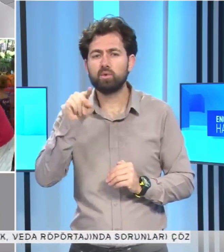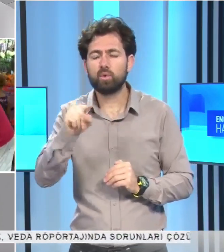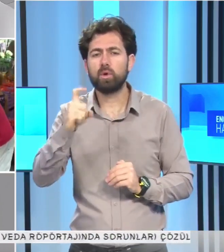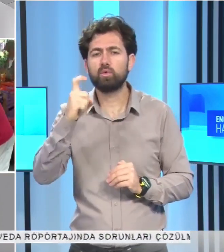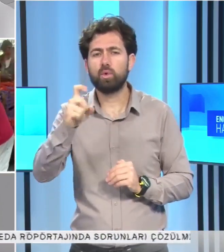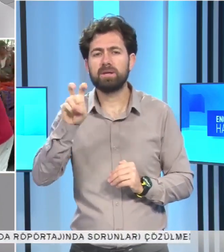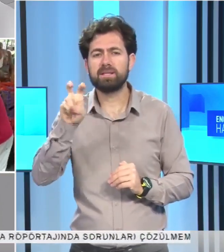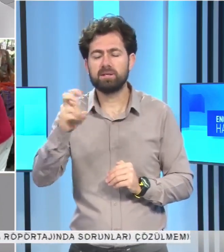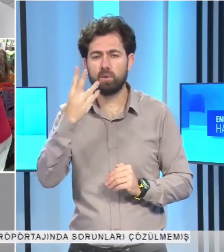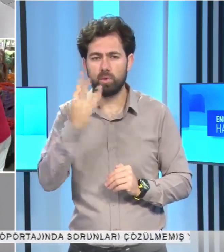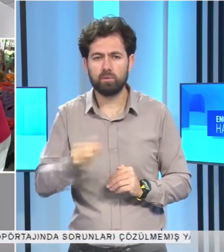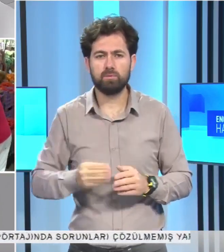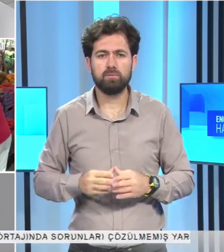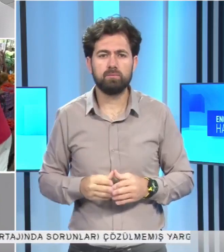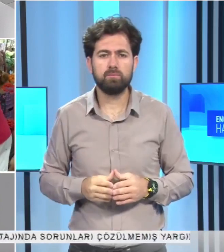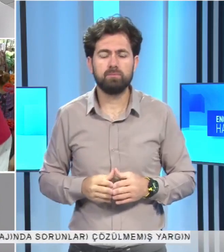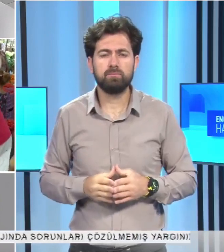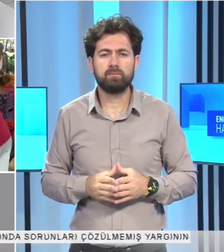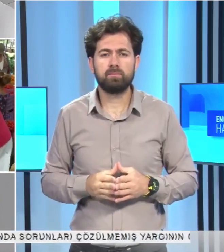%22.98 oldu.